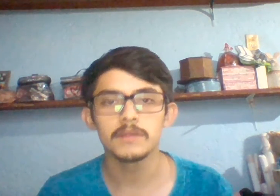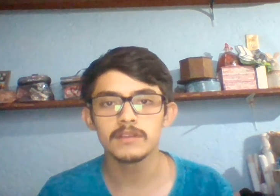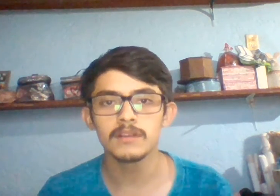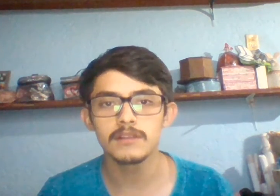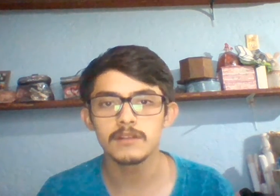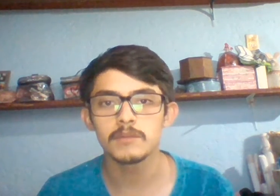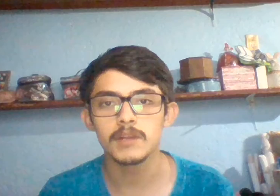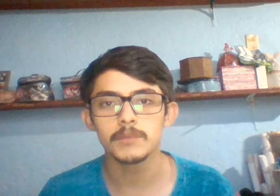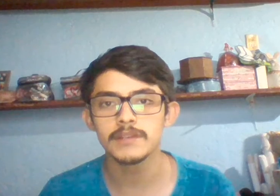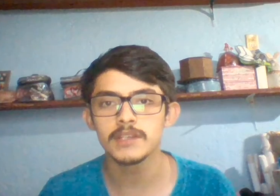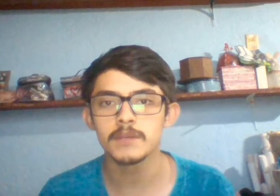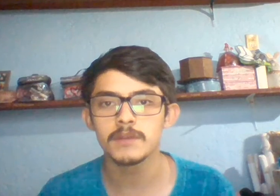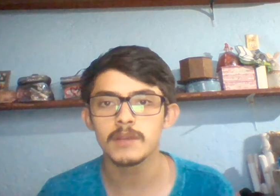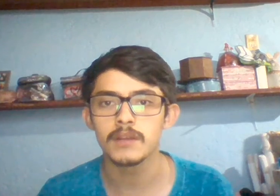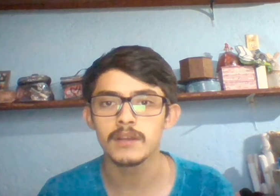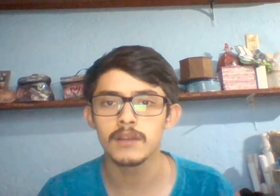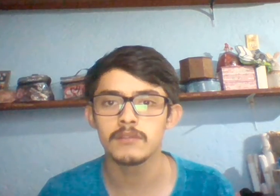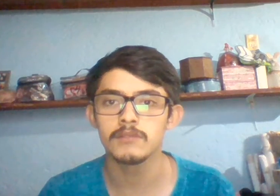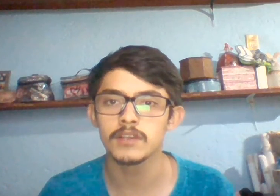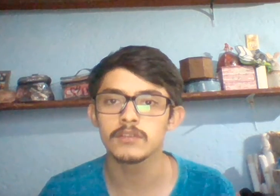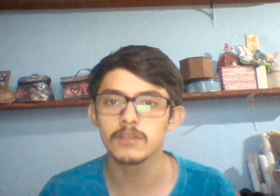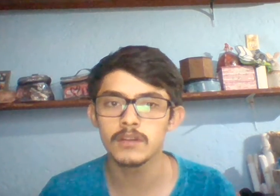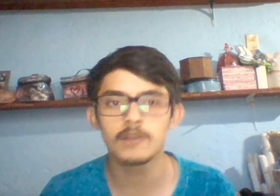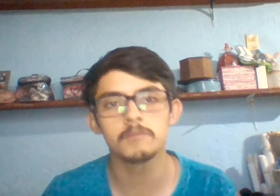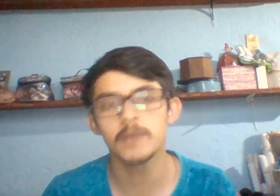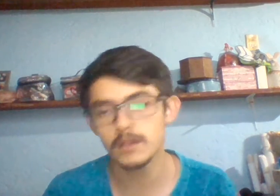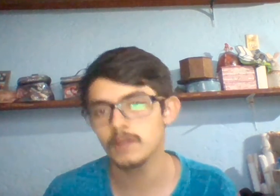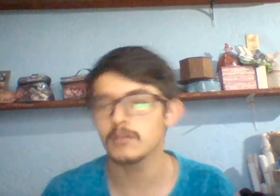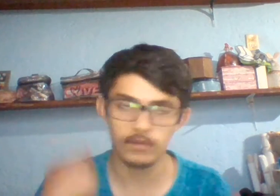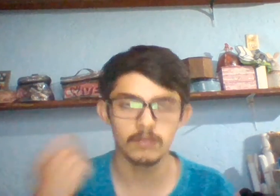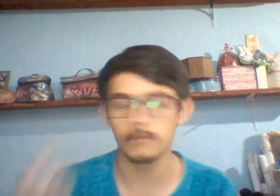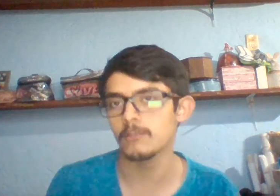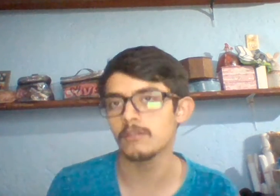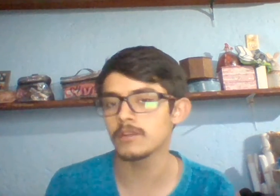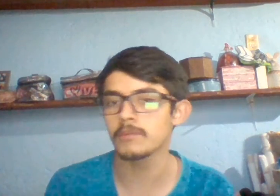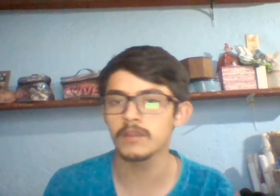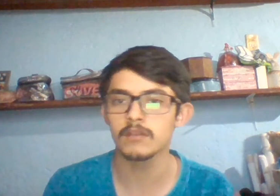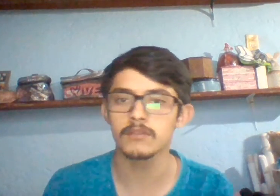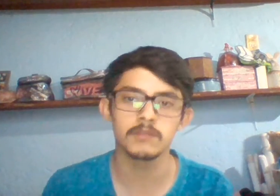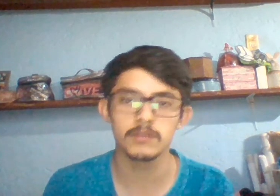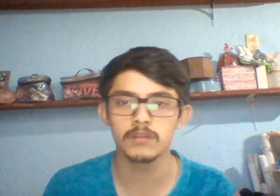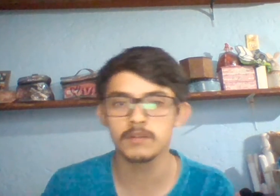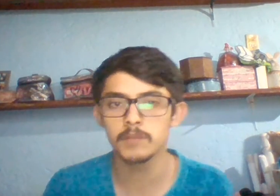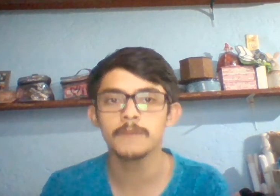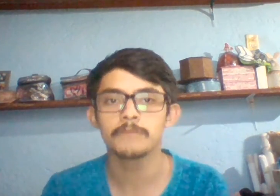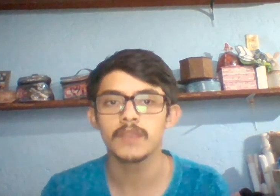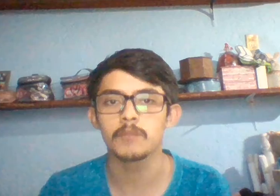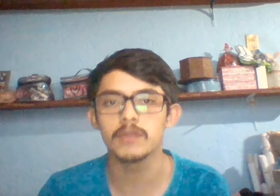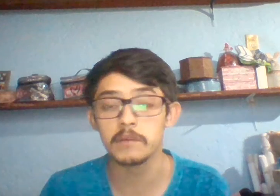velocidad como la potencia llevan aparejado un cierto torque o un par, o se puede conocer como torque o par, que puede liberar